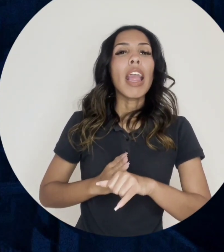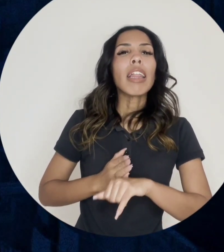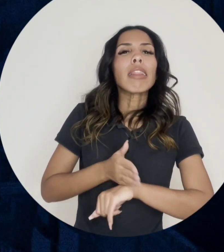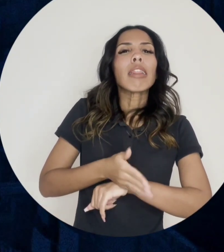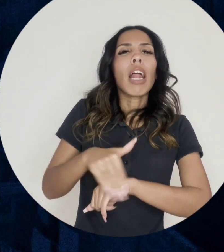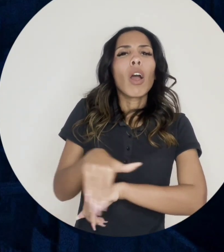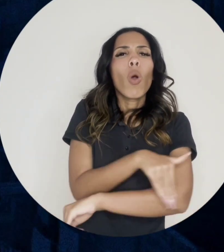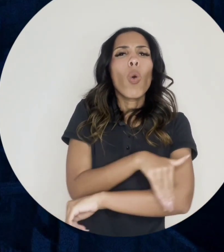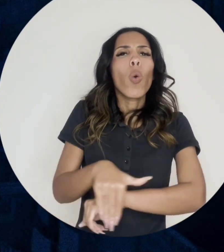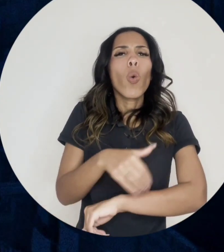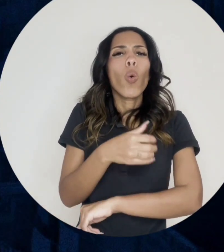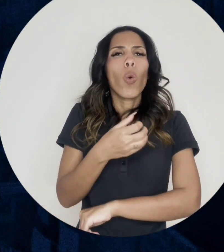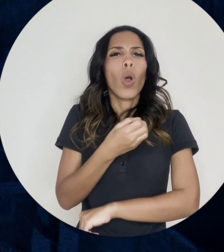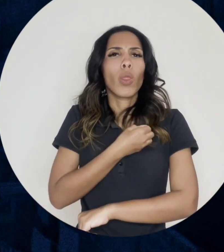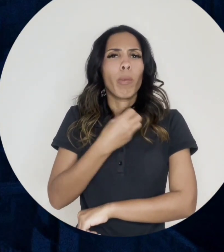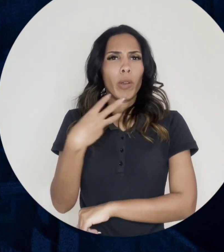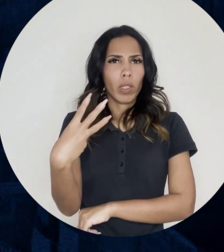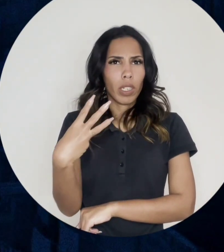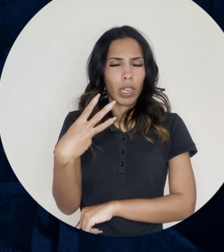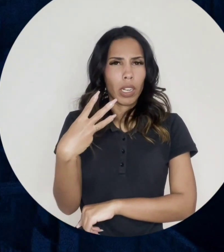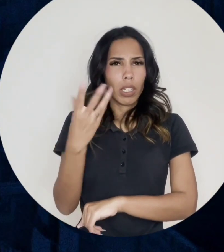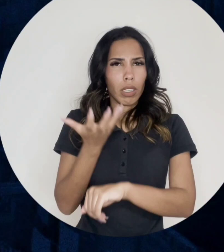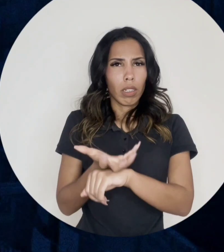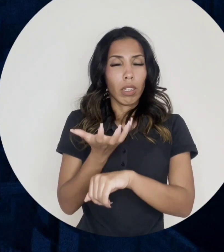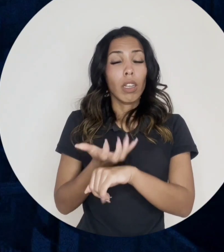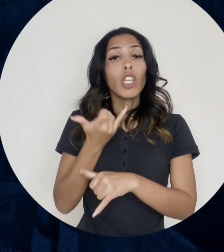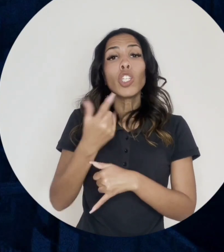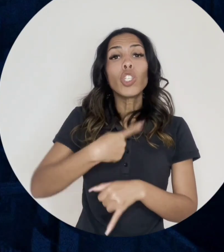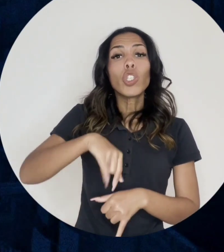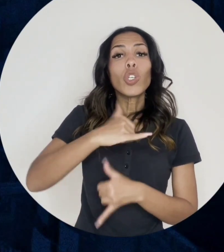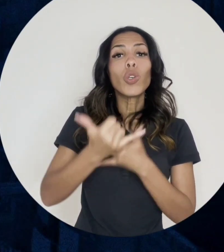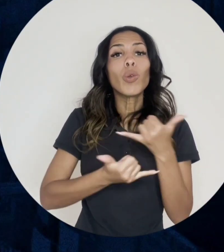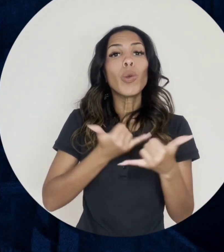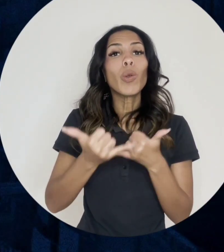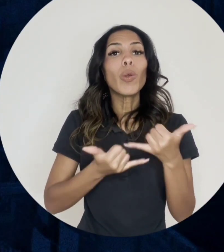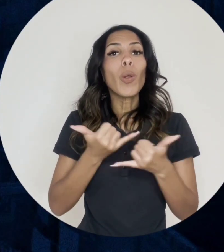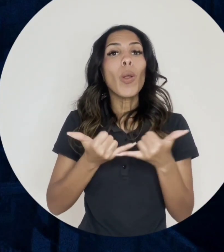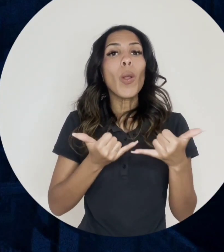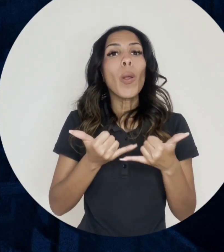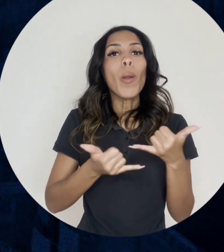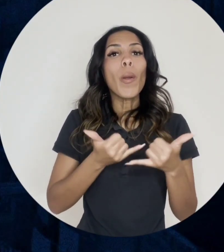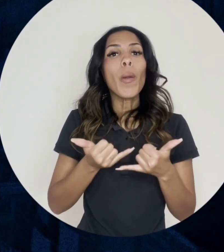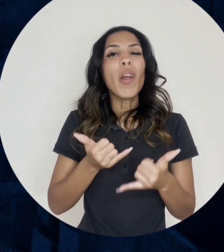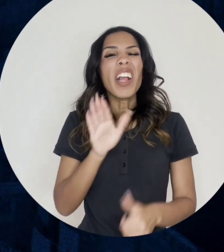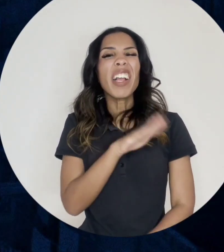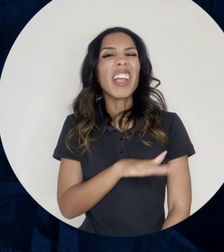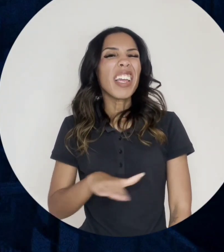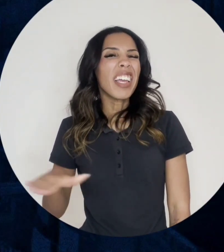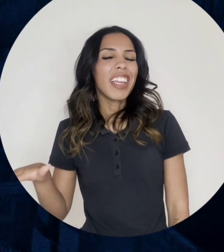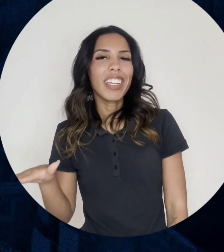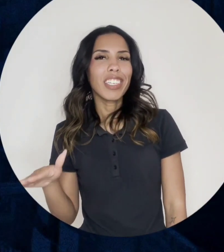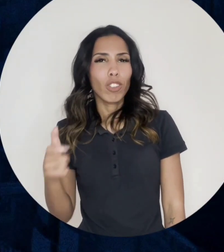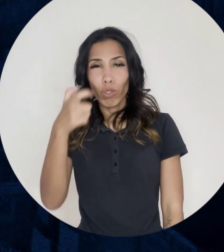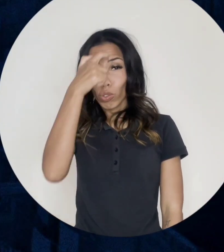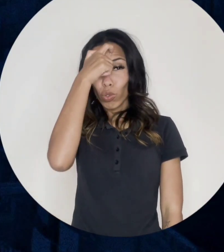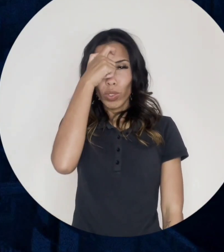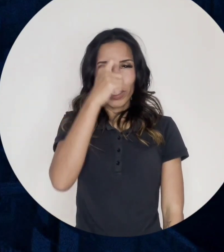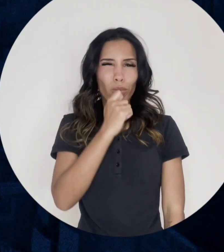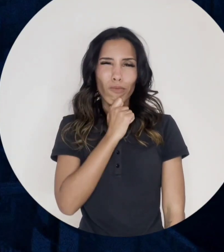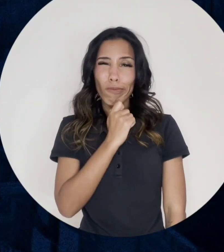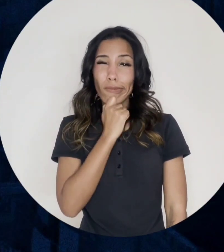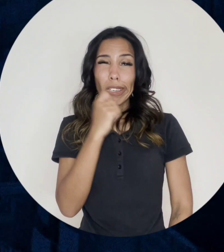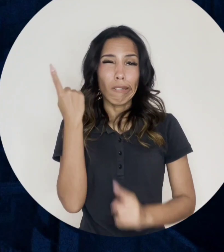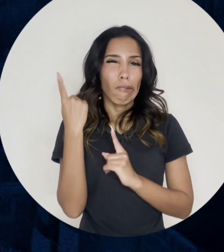onde que é aquela praça. Uhum. E a gente brincava de brincar com os polícia. Criança não tem juízo. Não tem